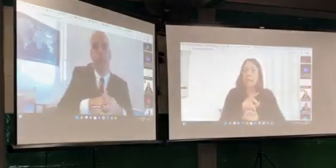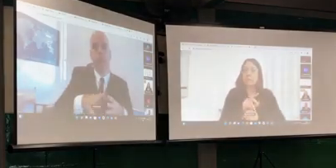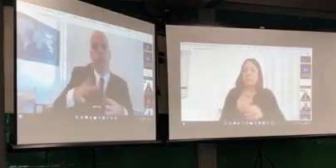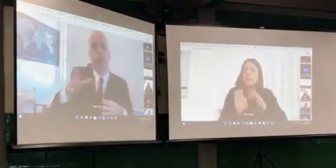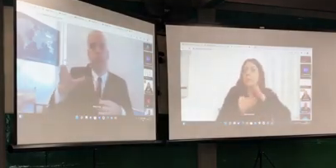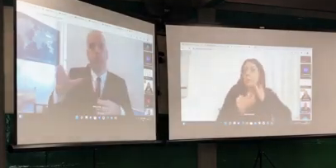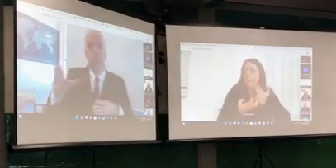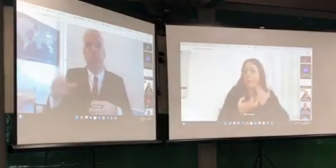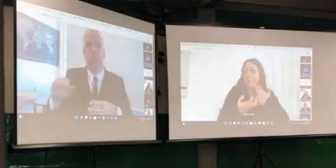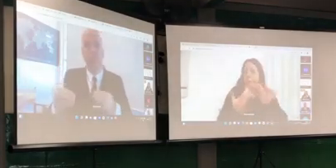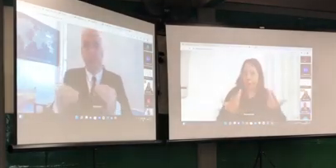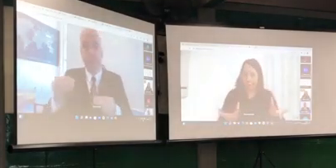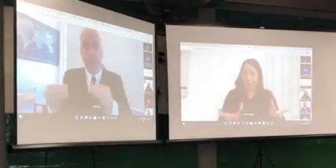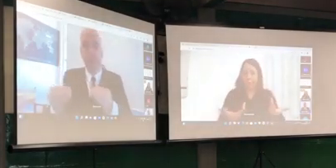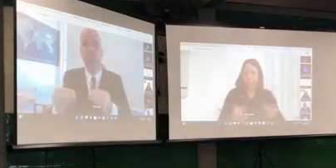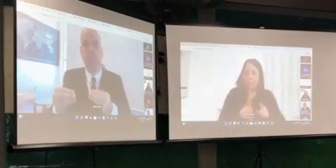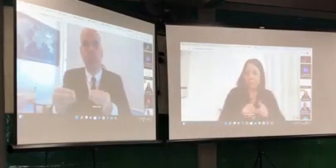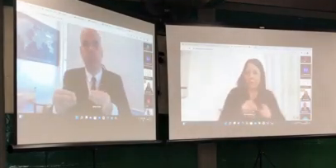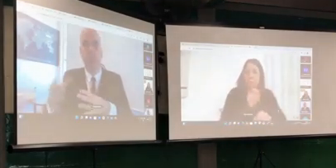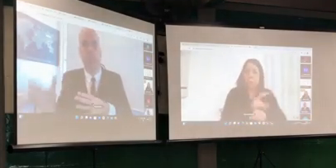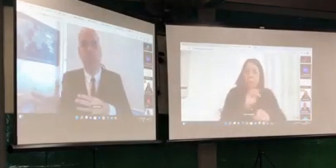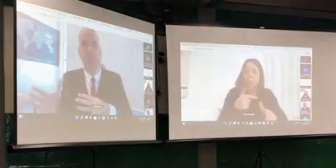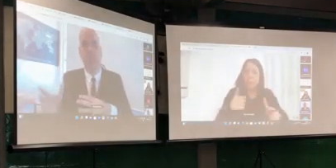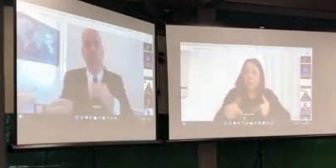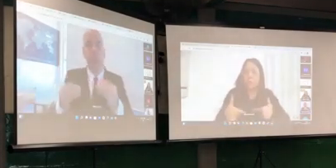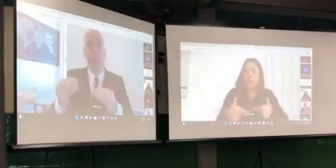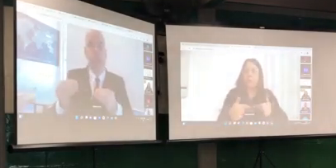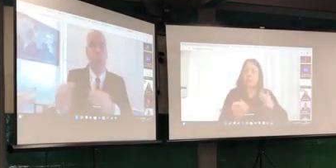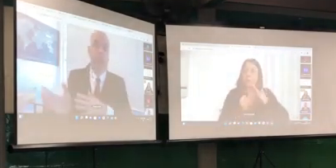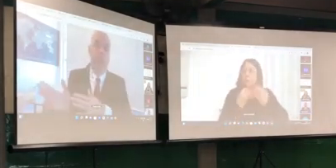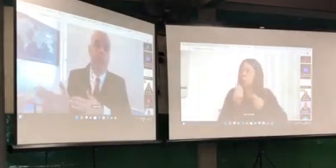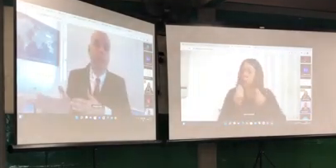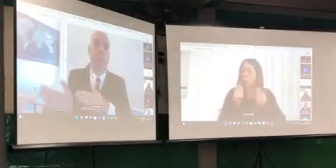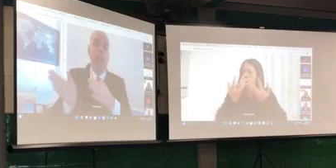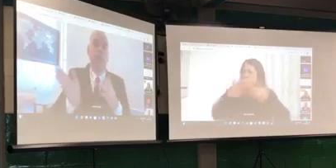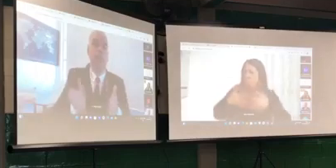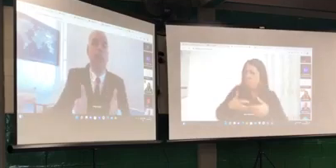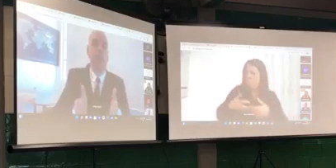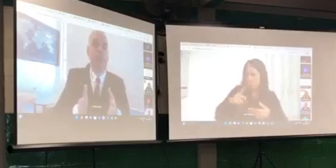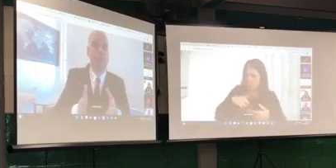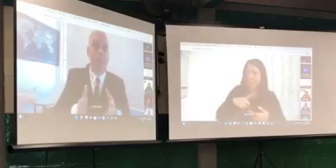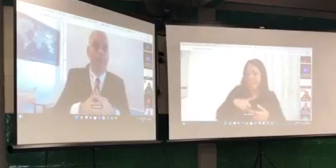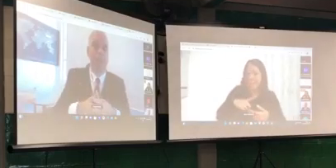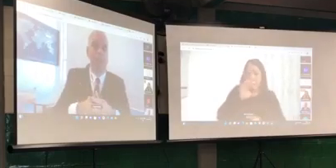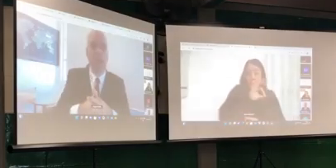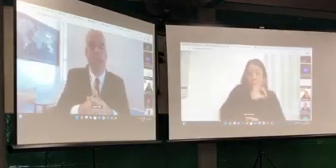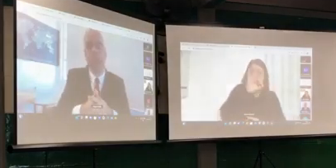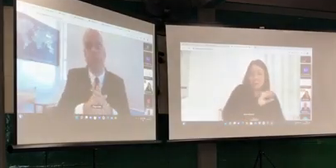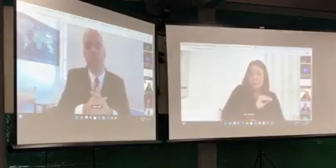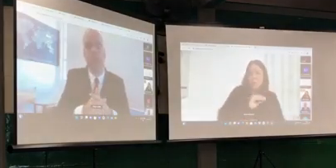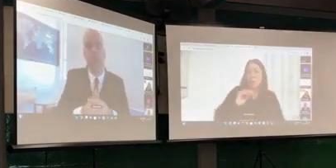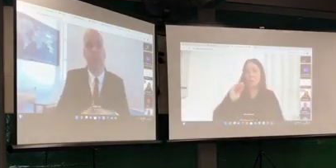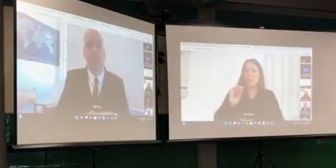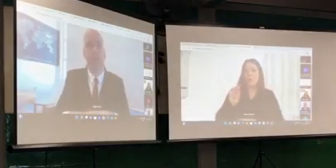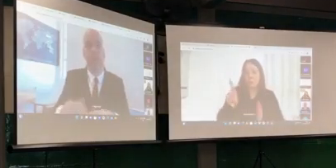né? A vaga de emprego nas empresas, como é que funciona? Tem lá uma porcentagem, né, que é destinada, né, a